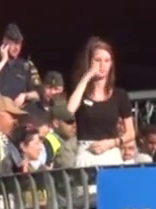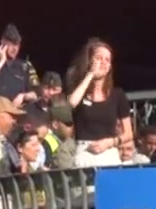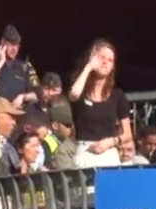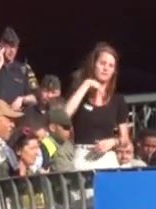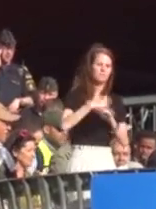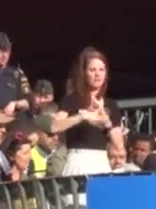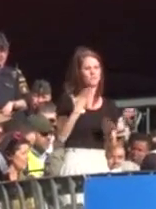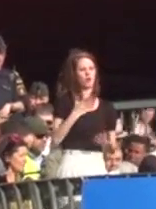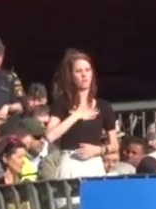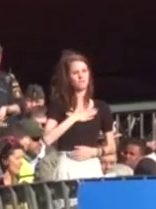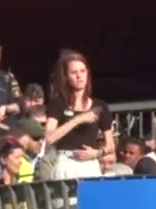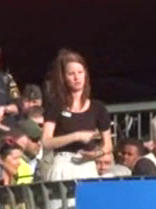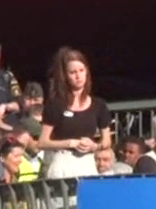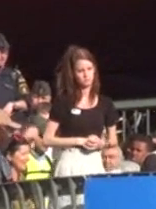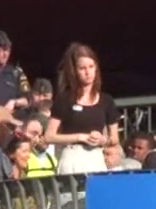sin sak.